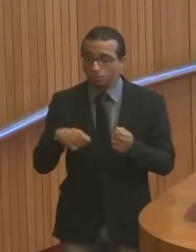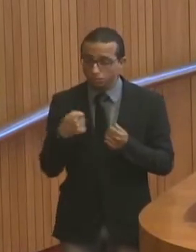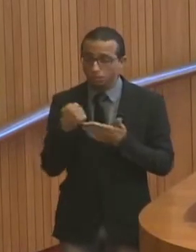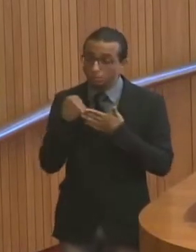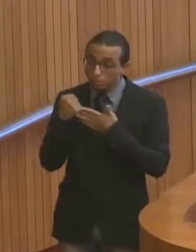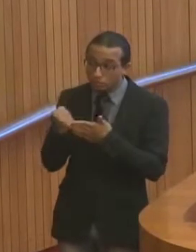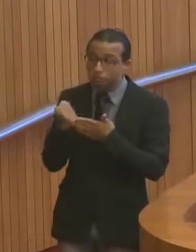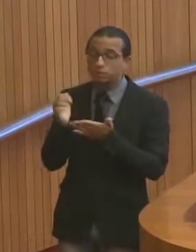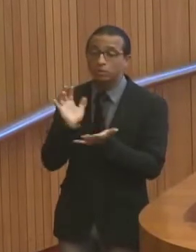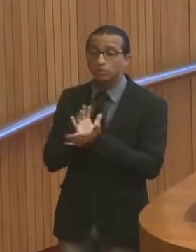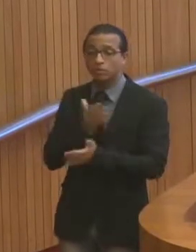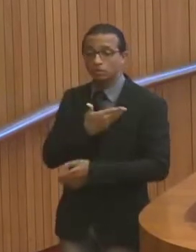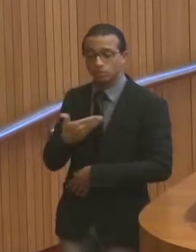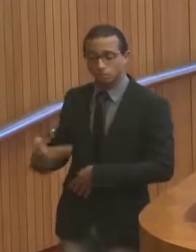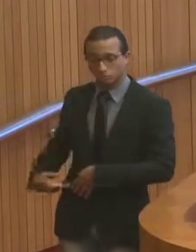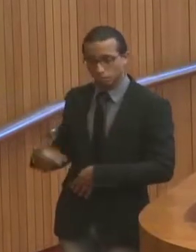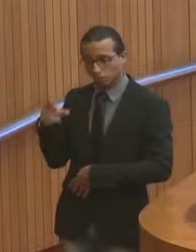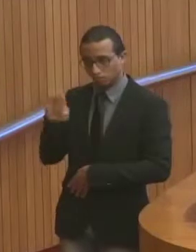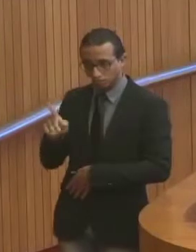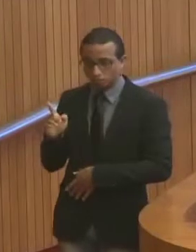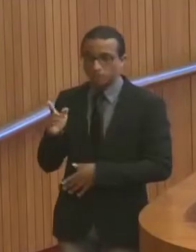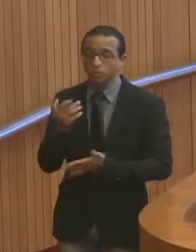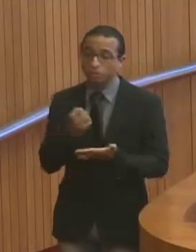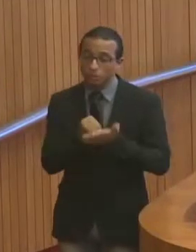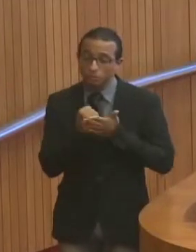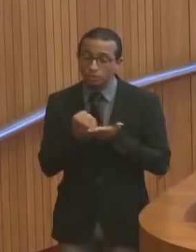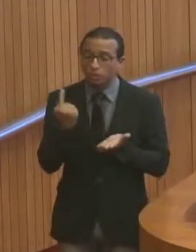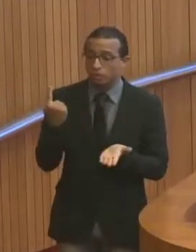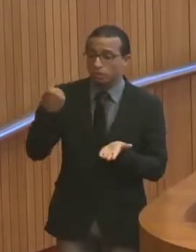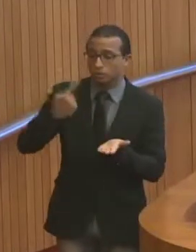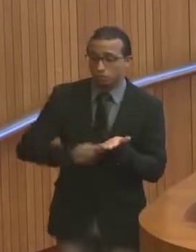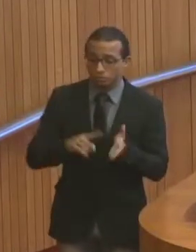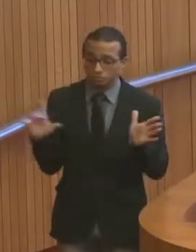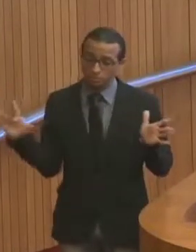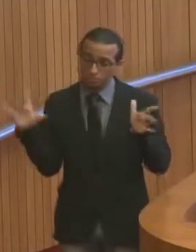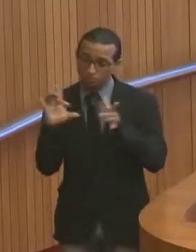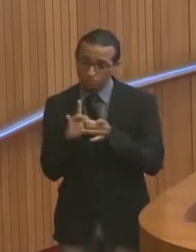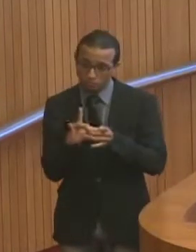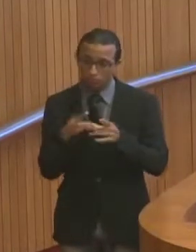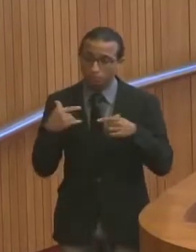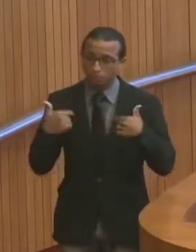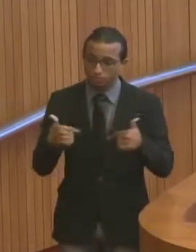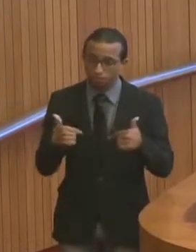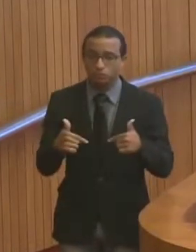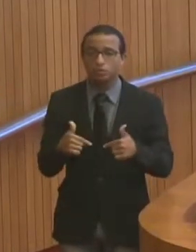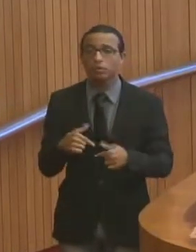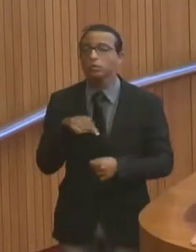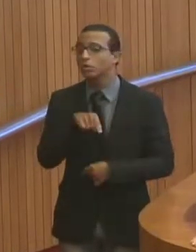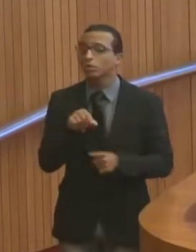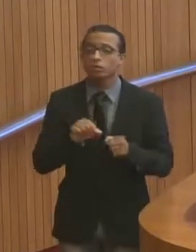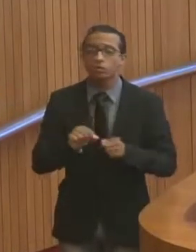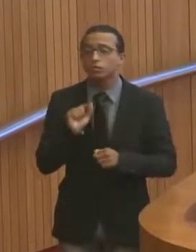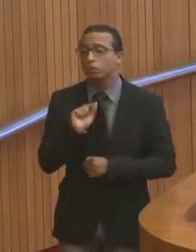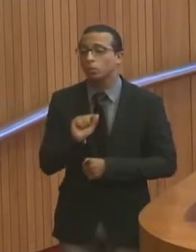públicos, promover a conciliação dos dissídios e do trabalho. Resolve, portanto, fazer